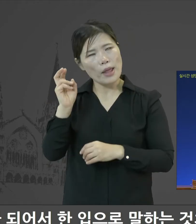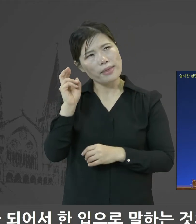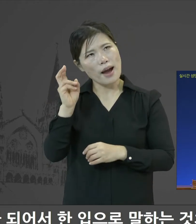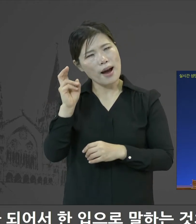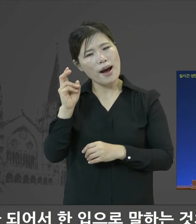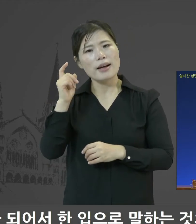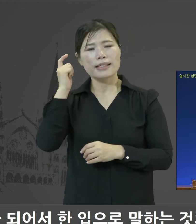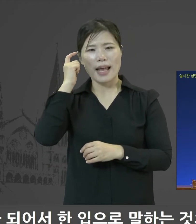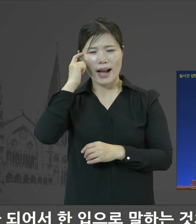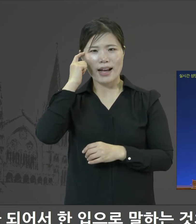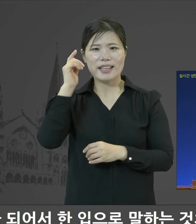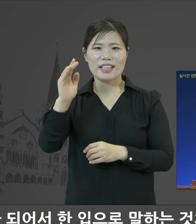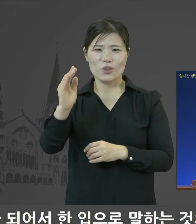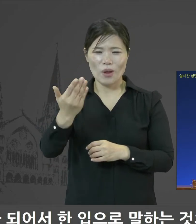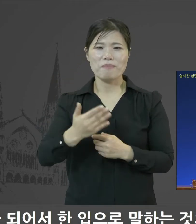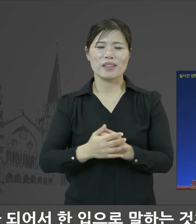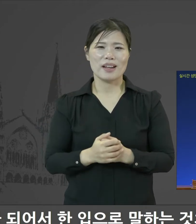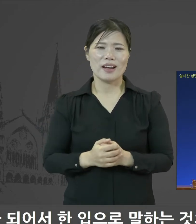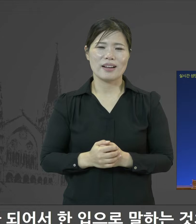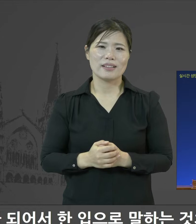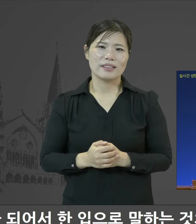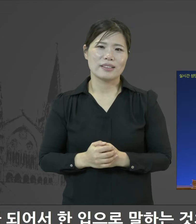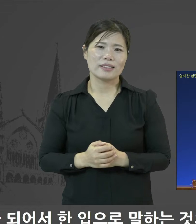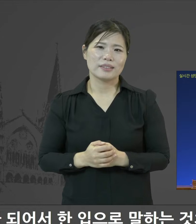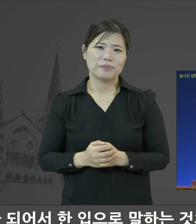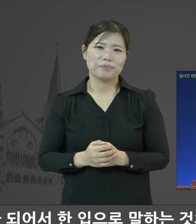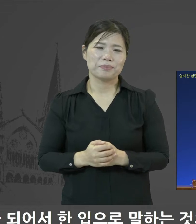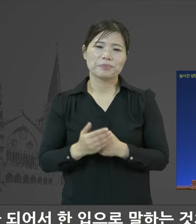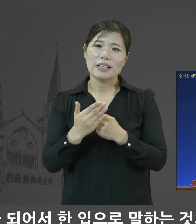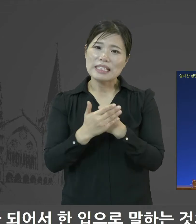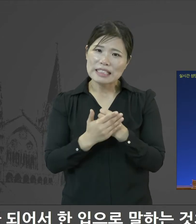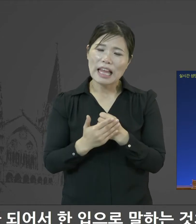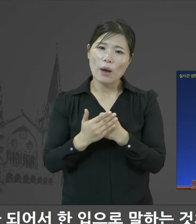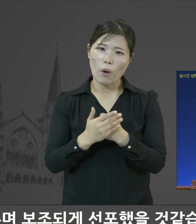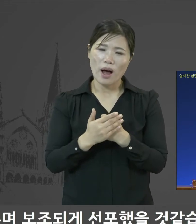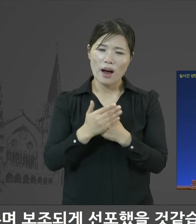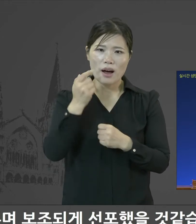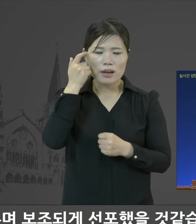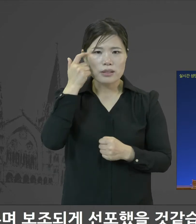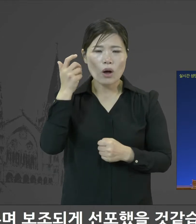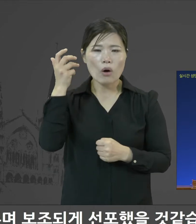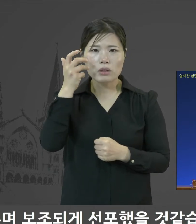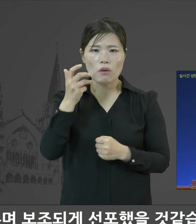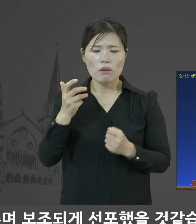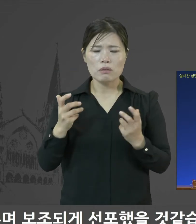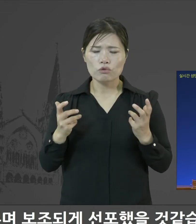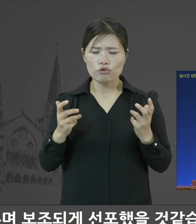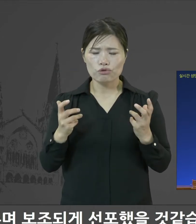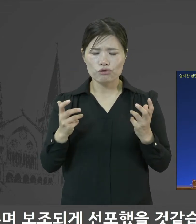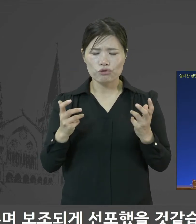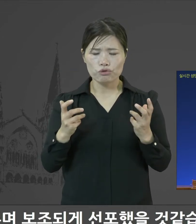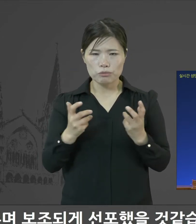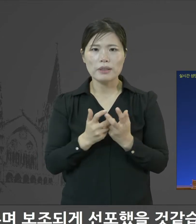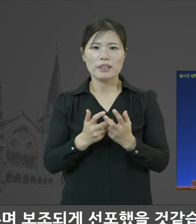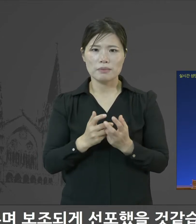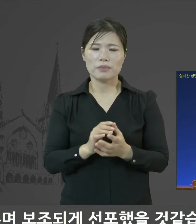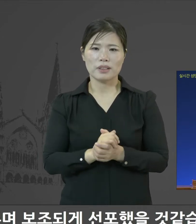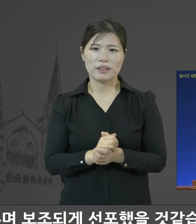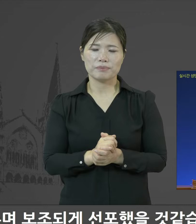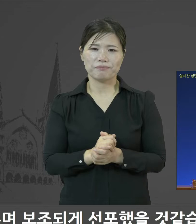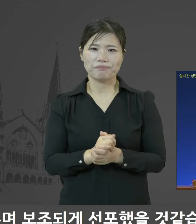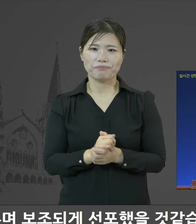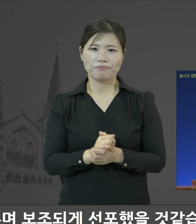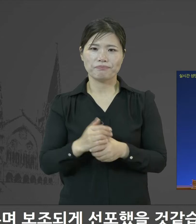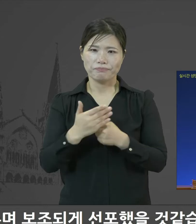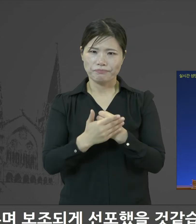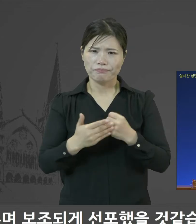그러고 나니까 이 은혜와 성령이 충만해진 겁니다. 은혜와